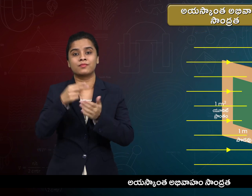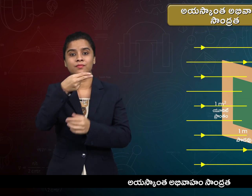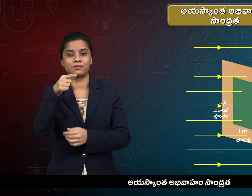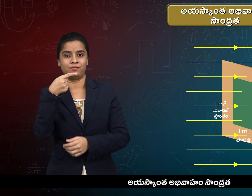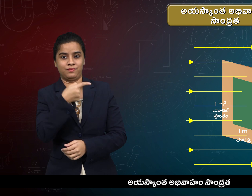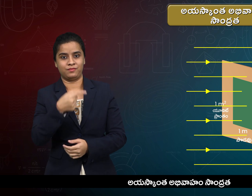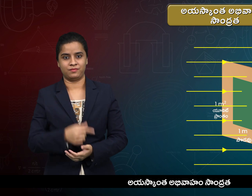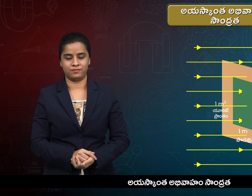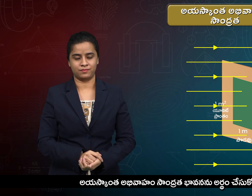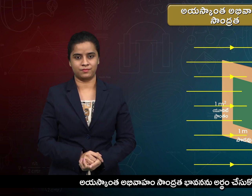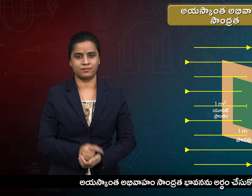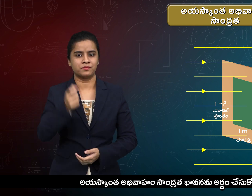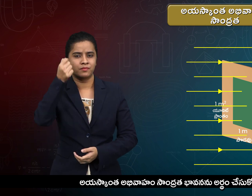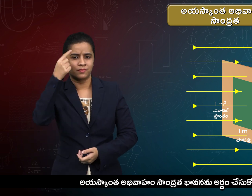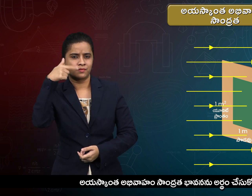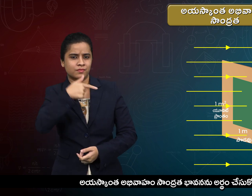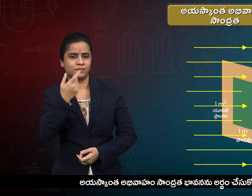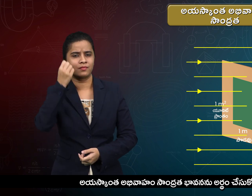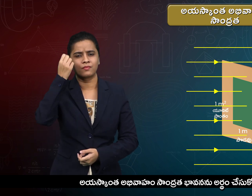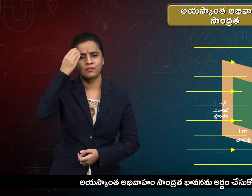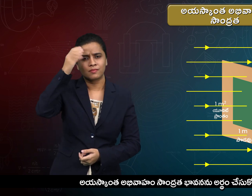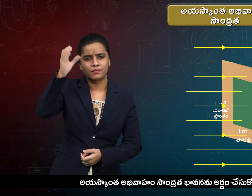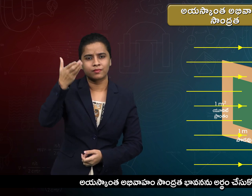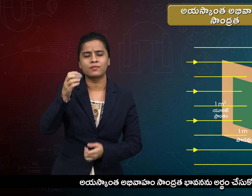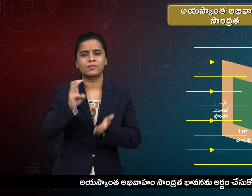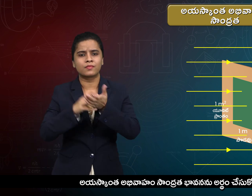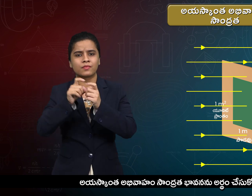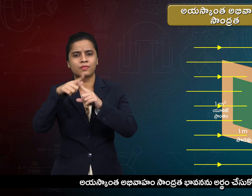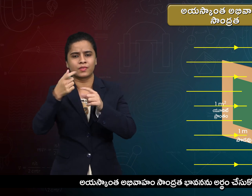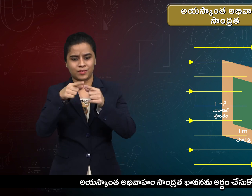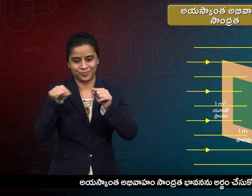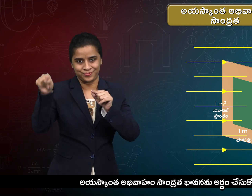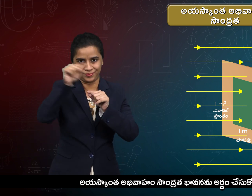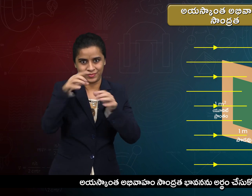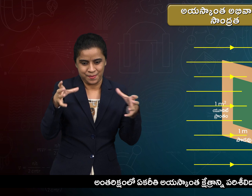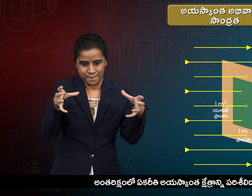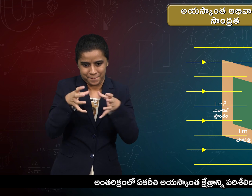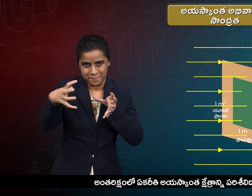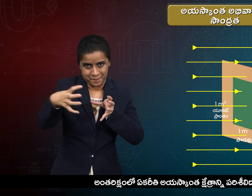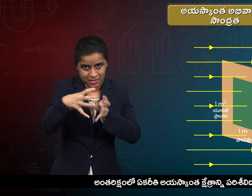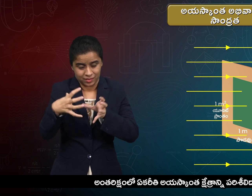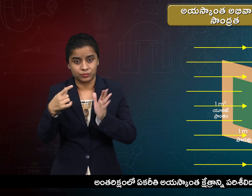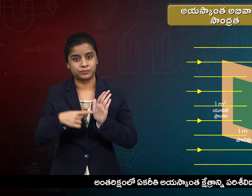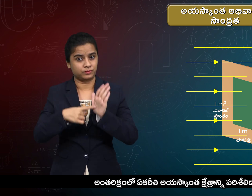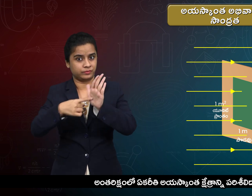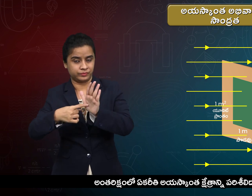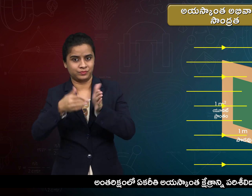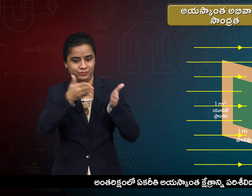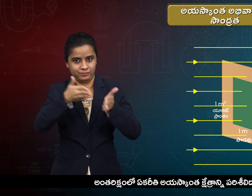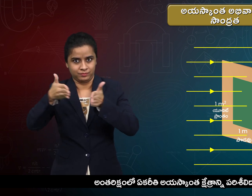సాంద్రత. అయస్కాంత అభివాహం సాంద్రత భావనను అర్థం చేసుకోవడానికి అంతరిక్షంలో ఏకరీతి